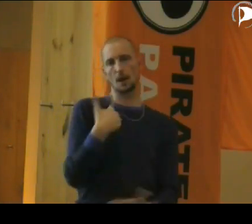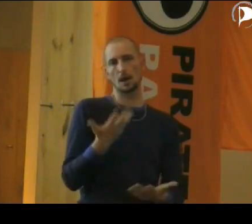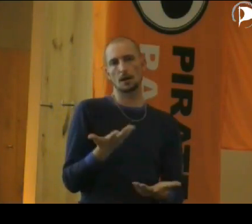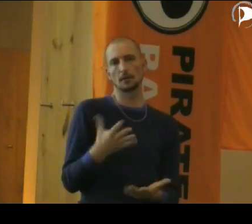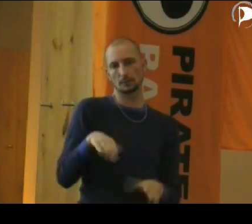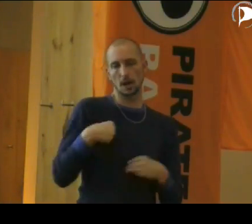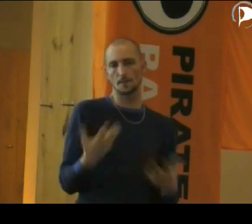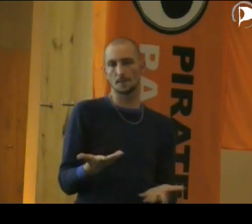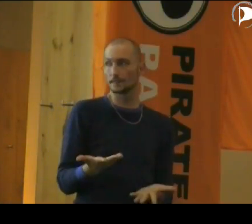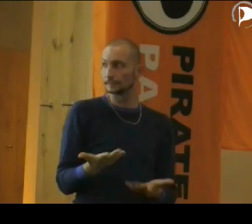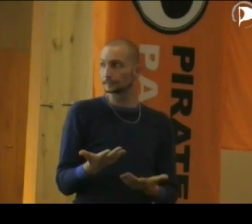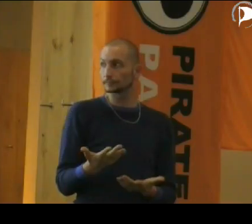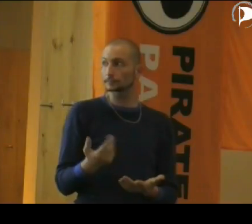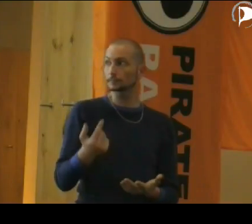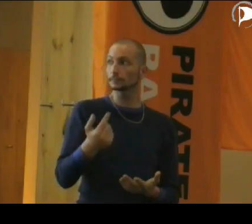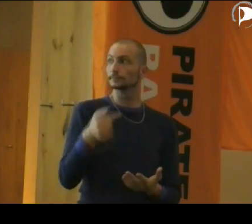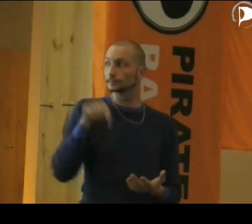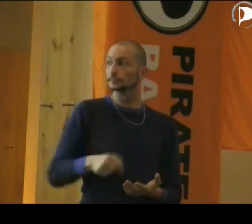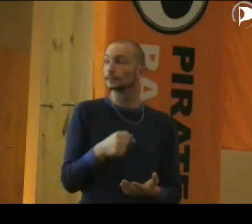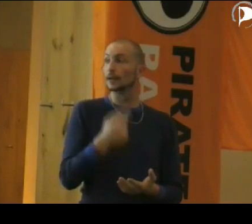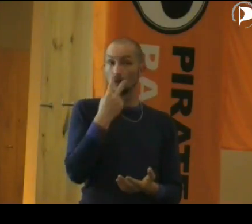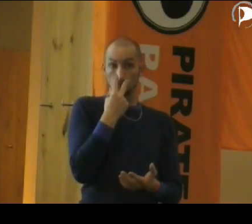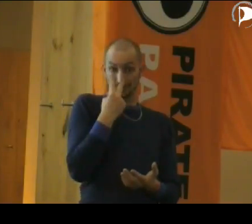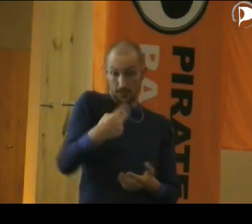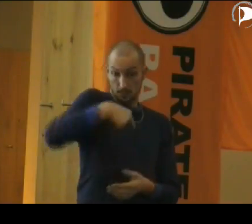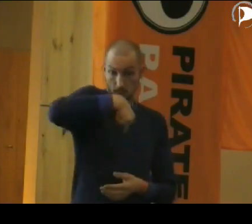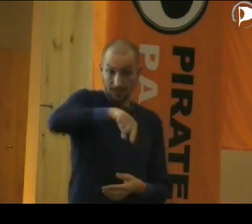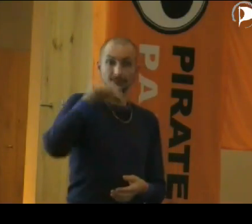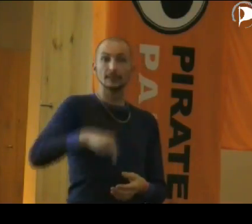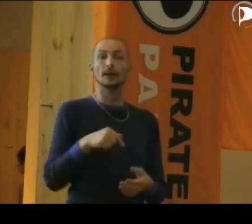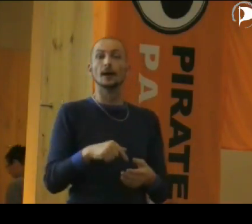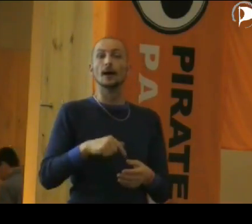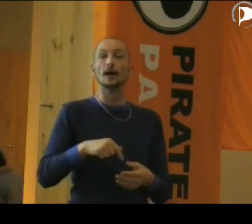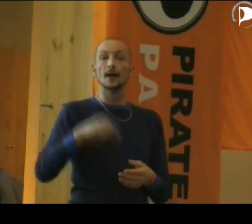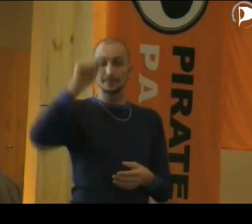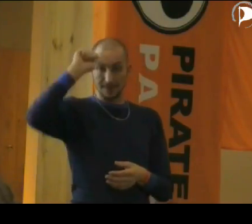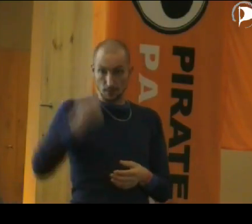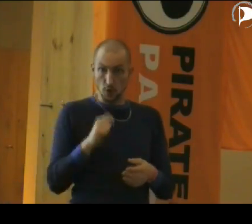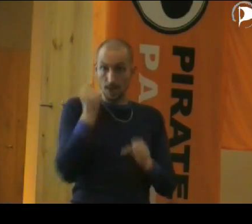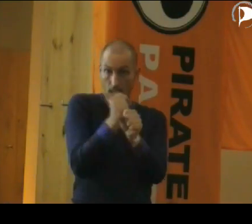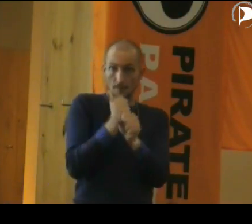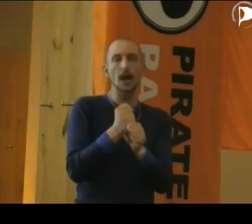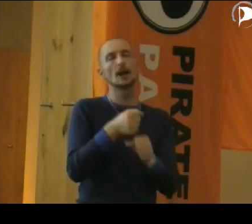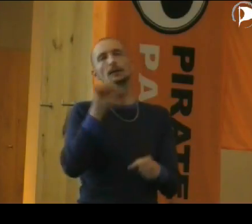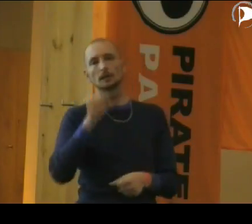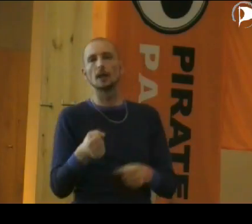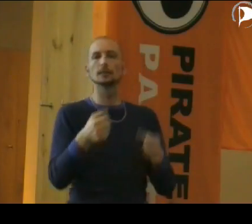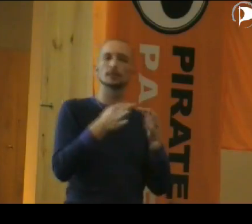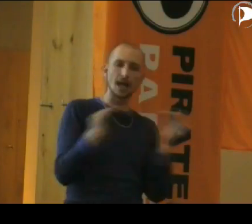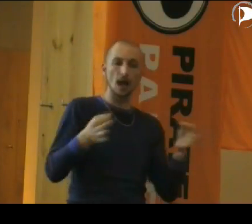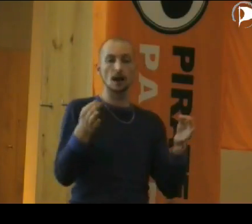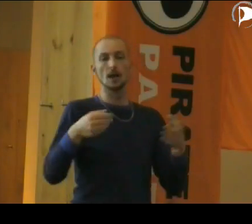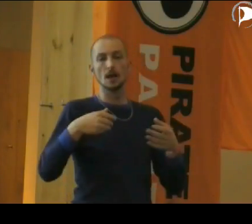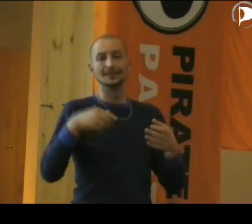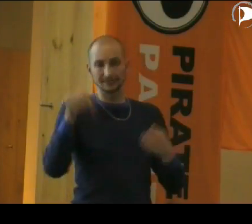also bei mir sieht nächster zeit genauso aus wie schreibt diplomarbeit das heißt ich kann ob am tag frei schaufeln oder reagieren wenn